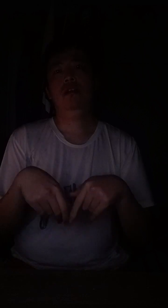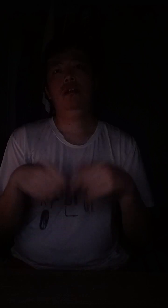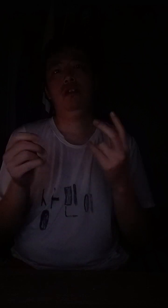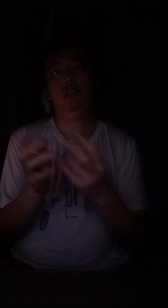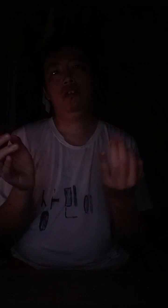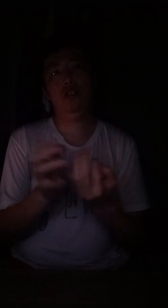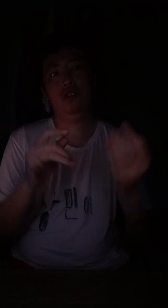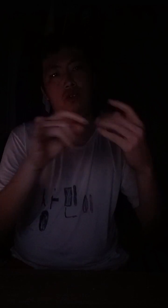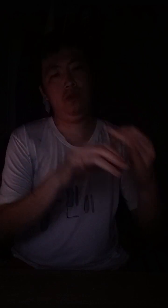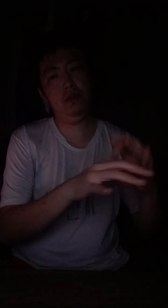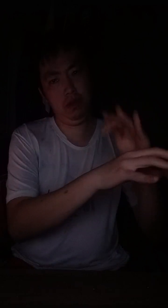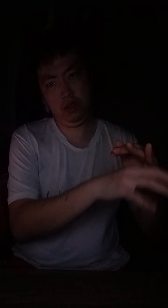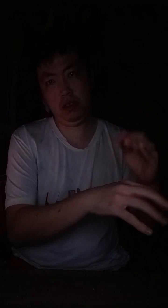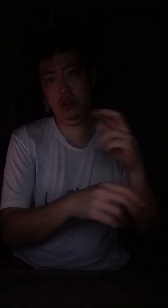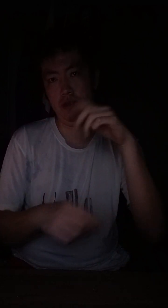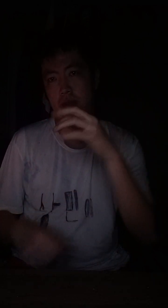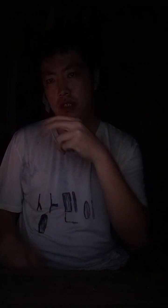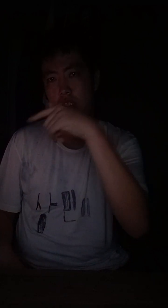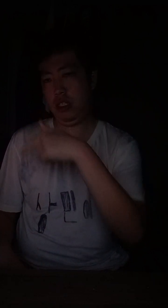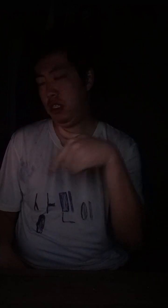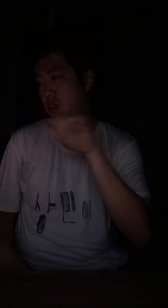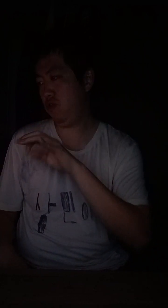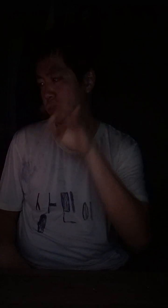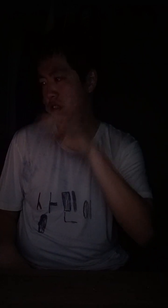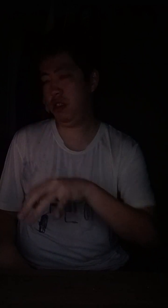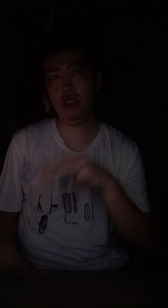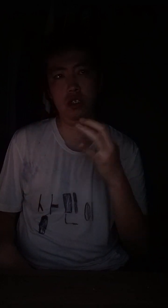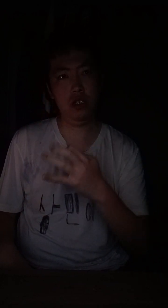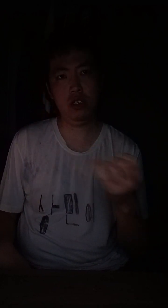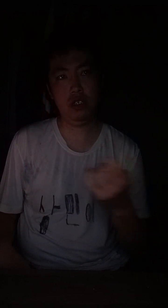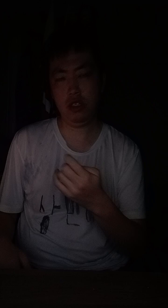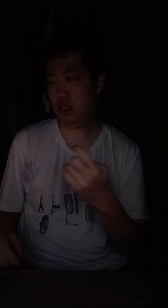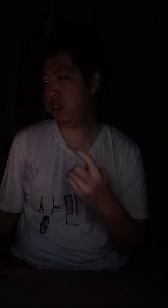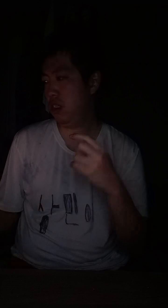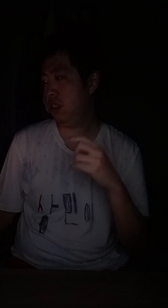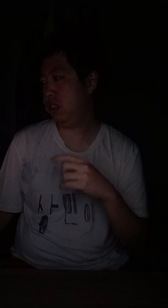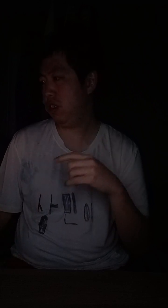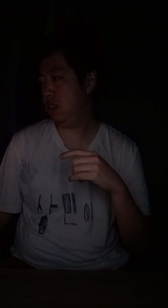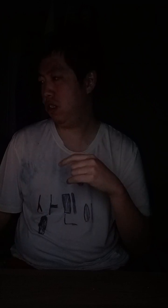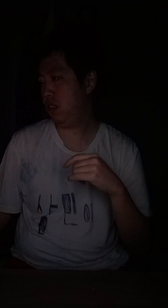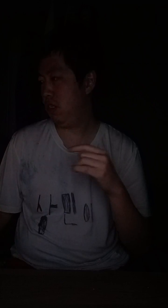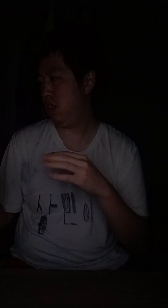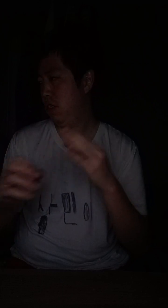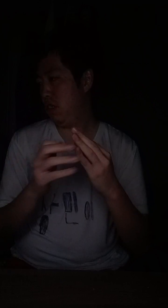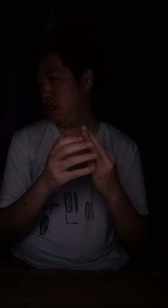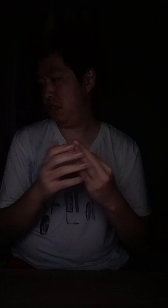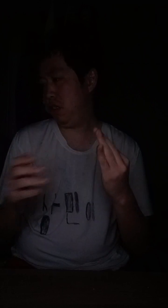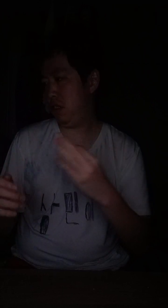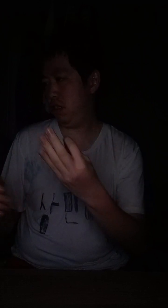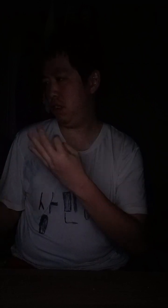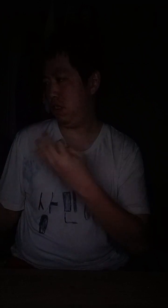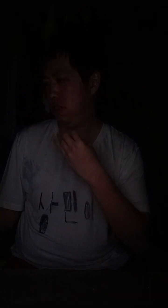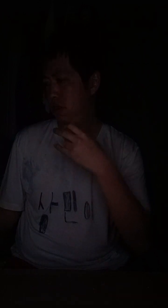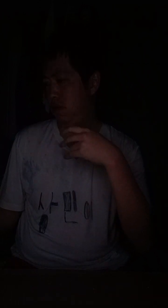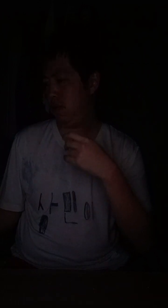김대우 국군 방첩사령부 수사단장은 국회에서 여인형 방첩사령관이 비상계엄 당일 자신을 불러 정치인 등